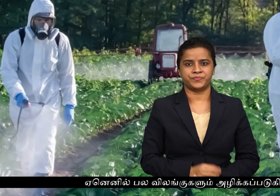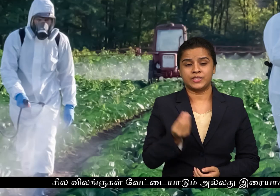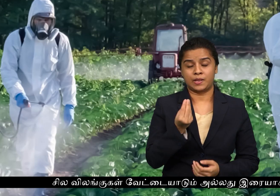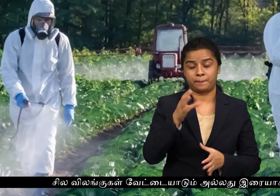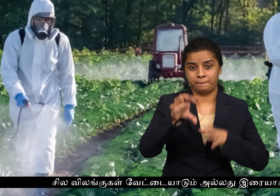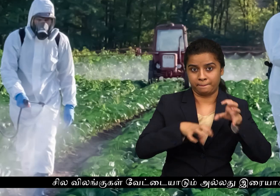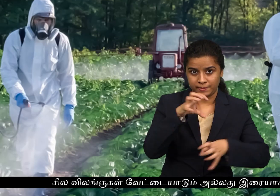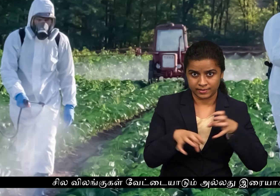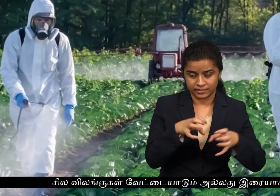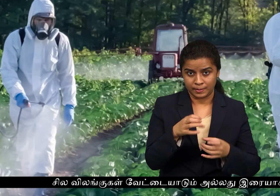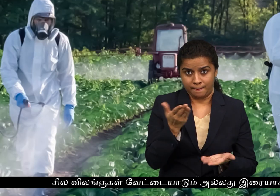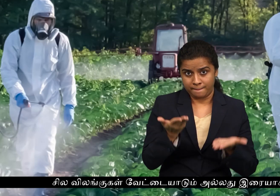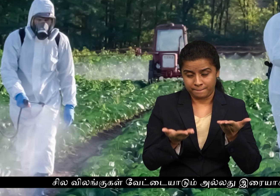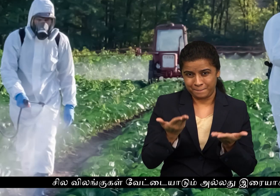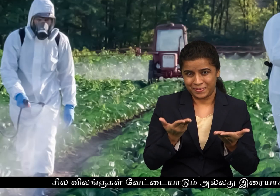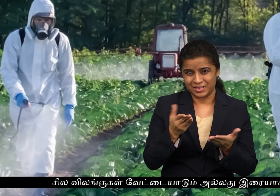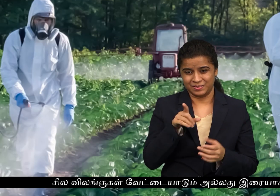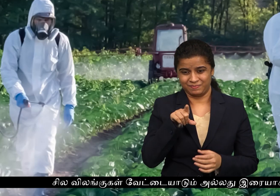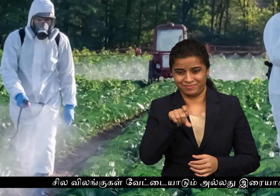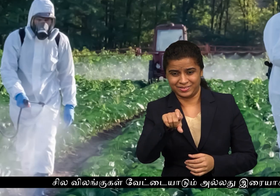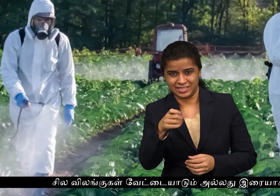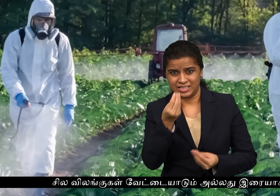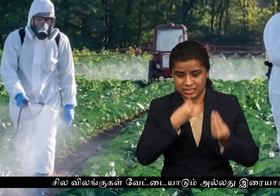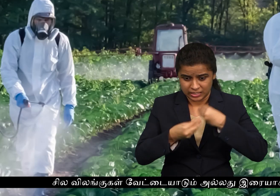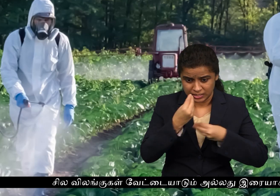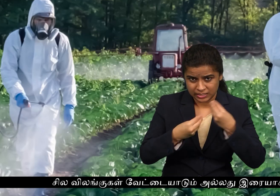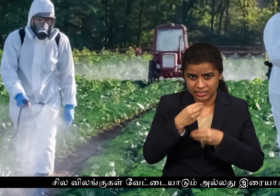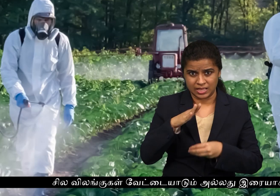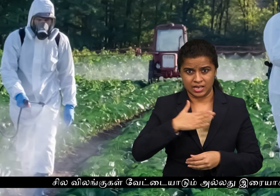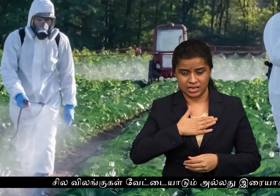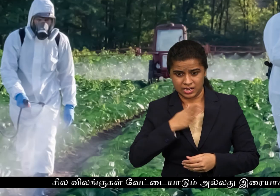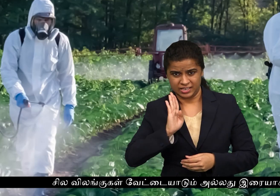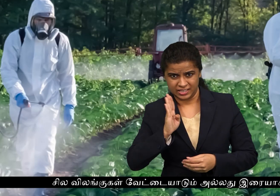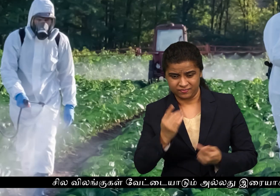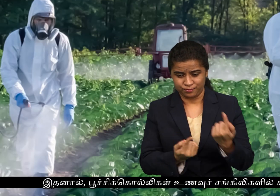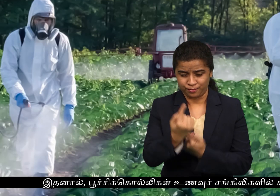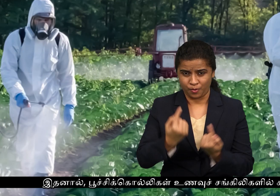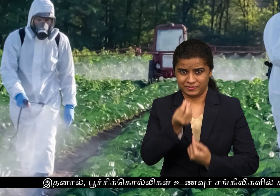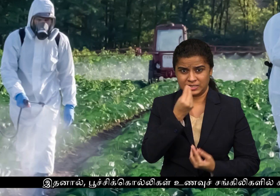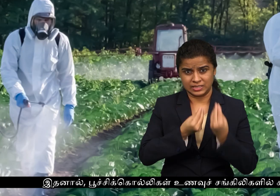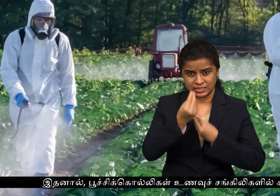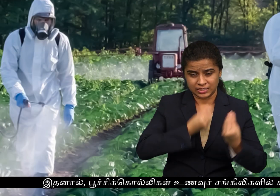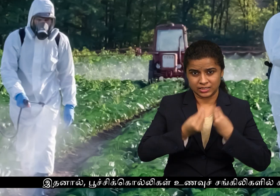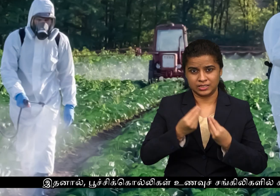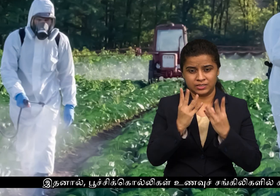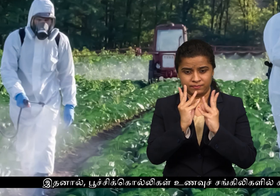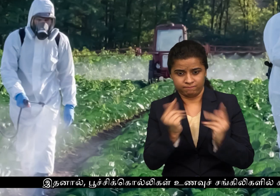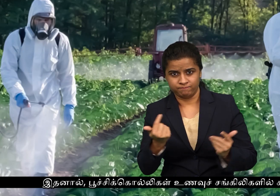சில விலங்குகள் வேட்டையாடும் அல்லது இரையாக இருக்கலாம். இதனால் பூச்சிக்கொல்லிகள்